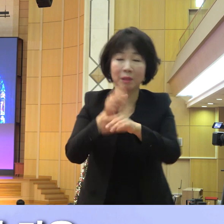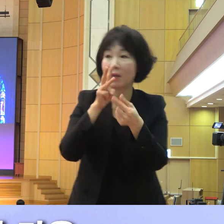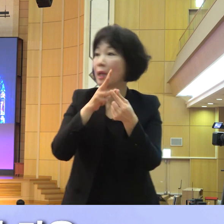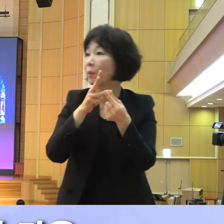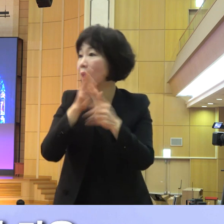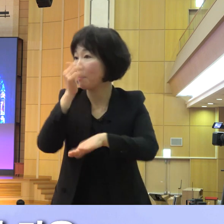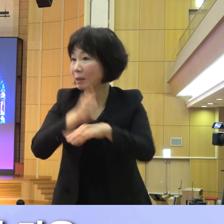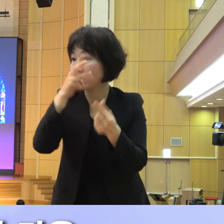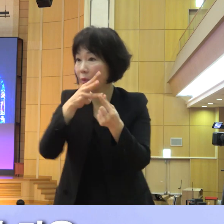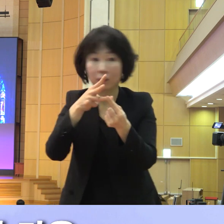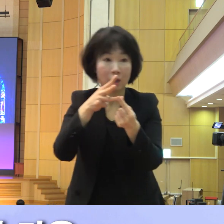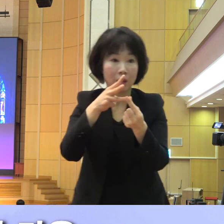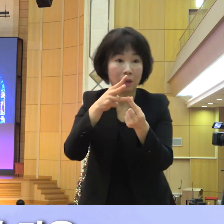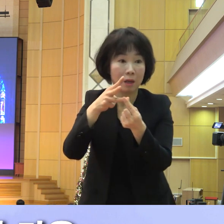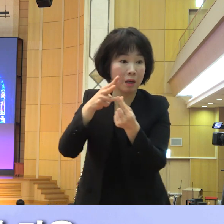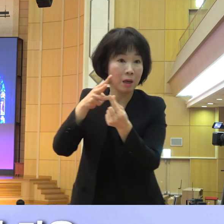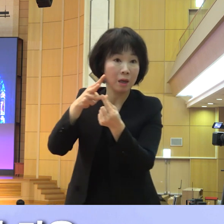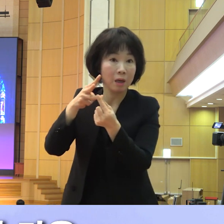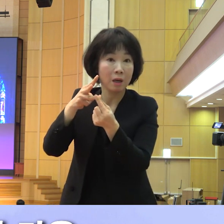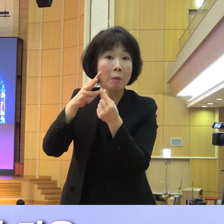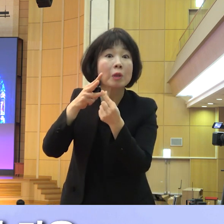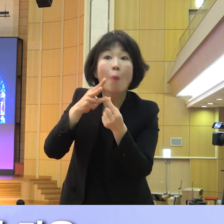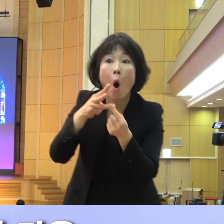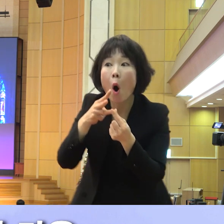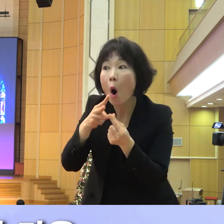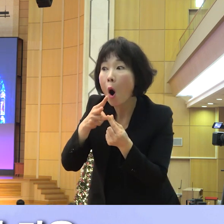세 번째 축복받을 마음은